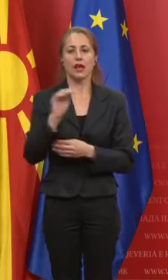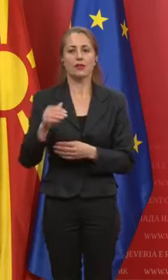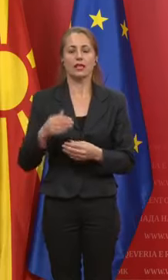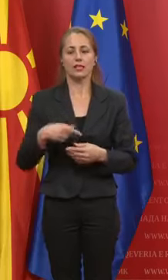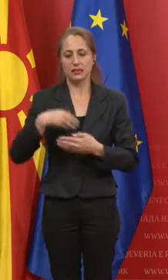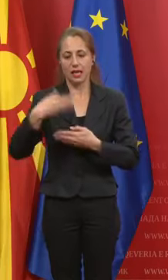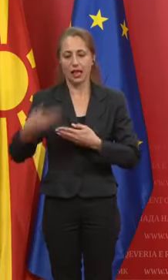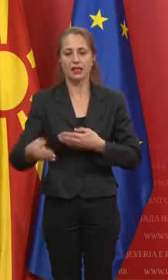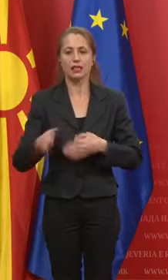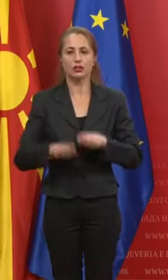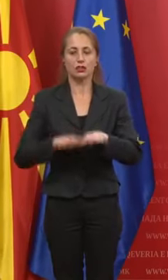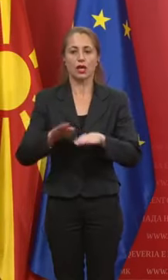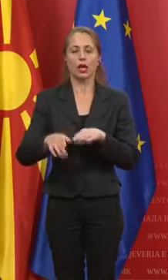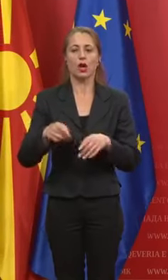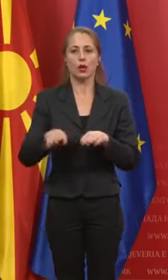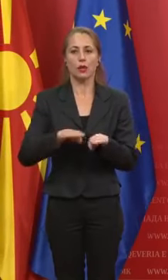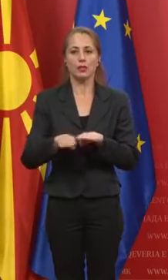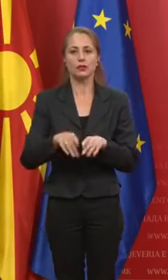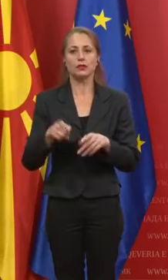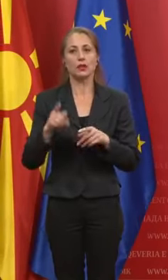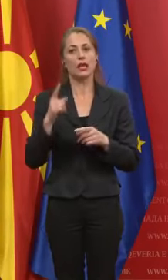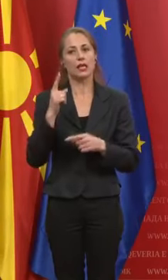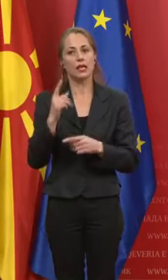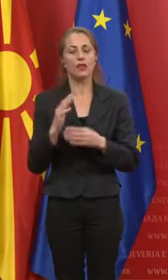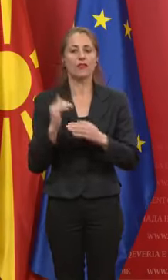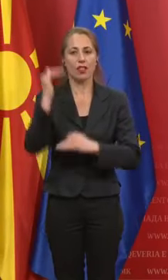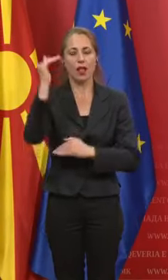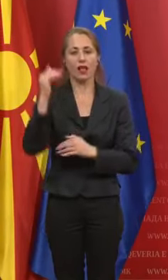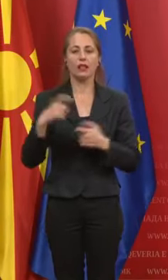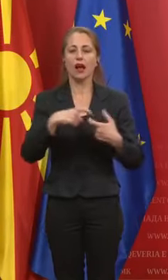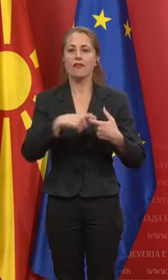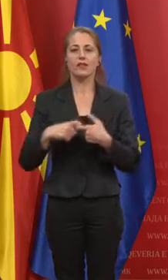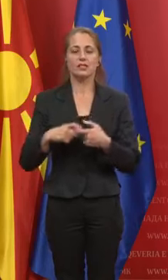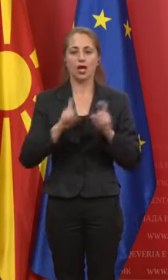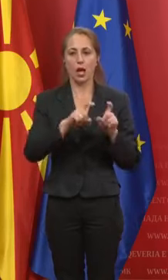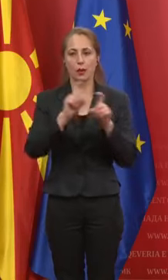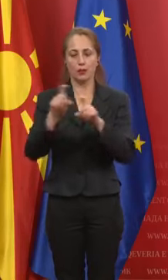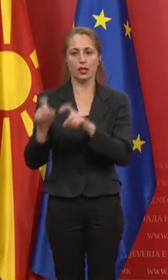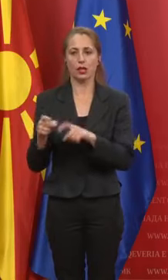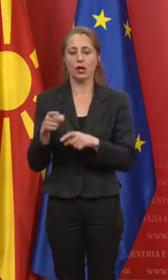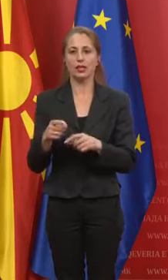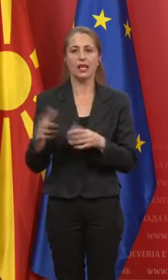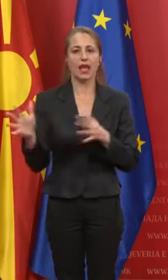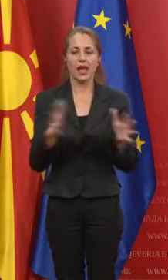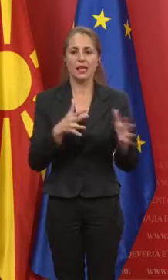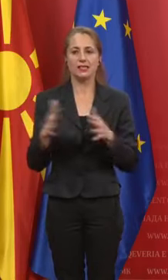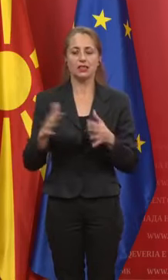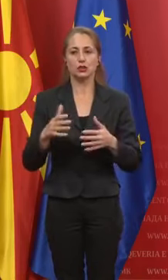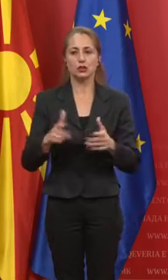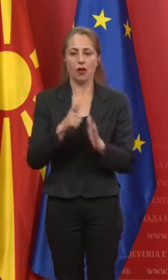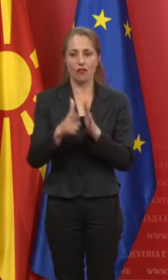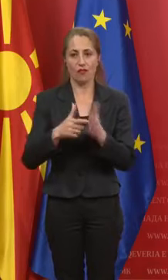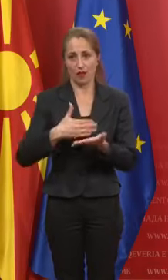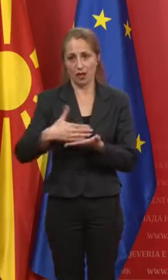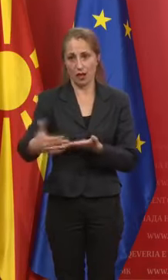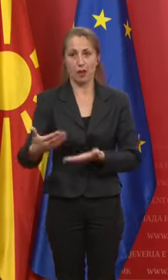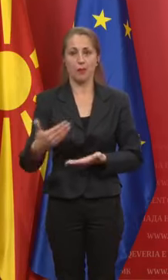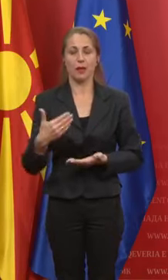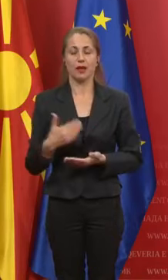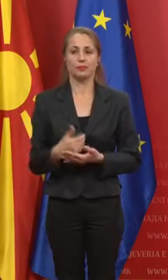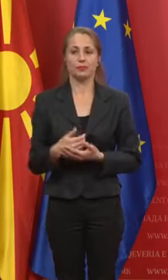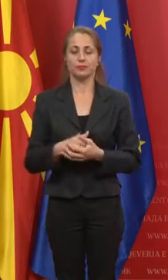чекори на Министерството и владата во однос на епидемијата и есенскиот период кој што е пред